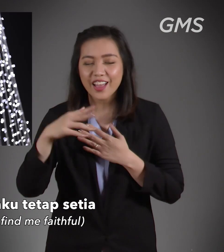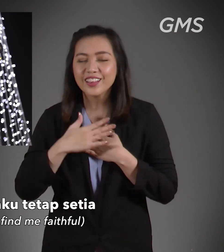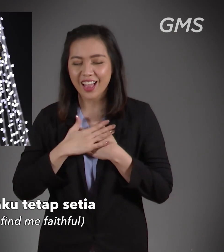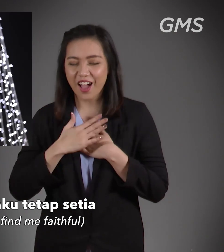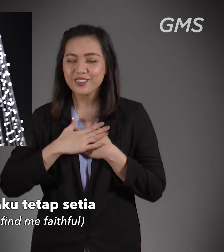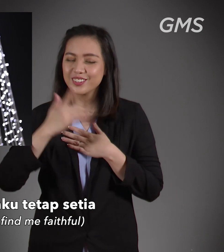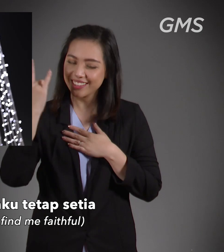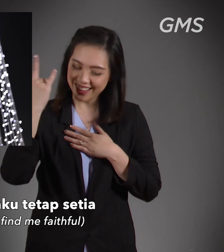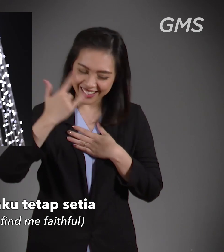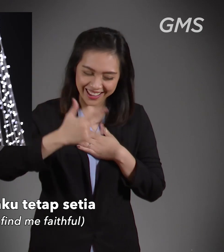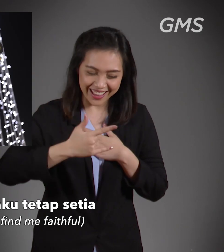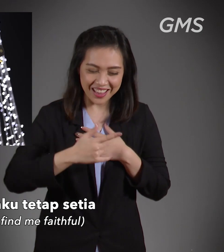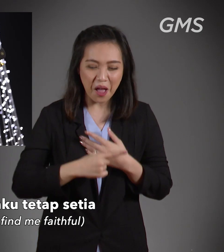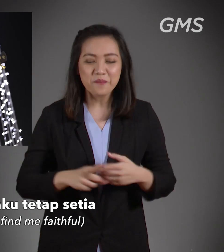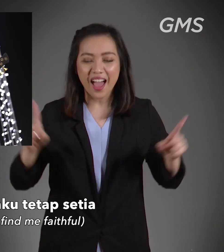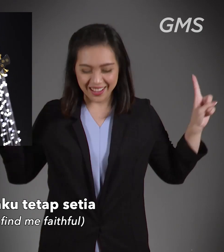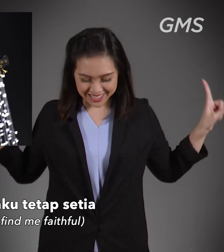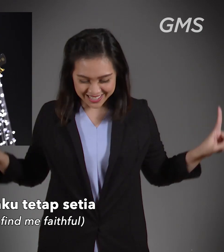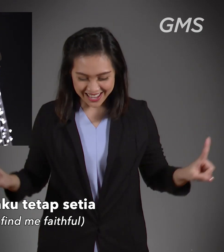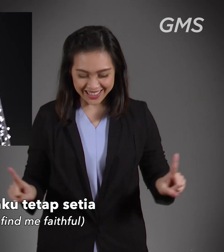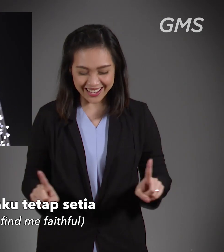dapati aku tetap